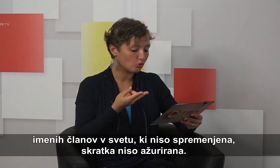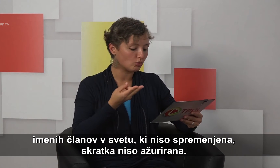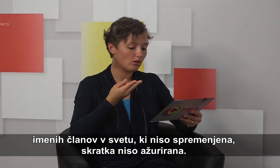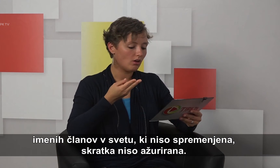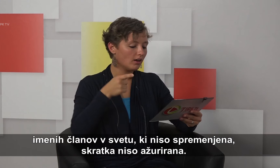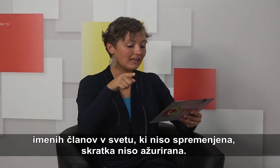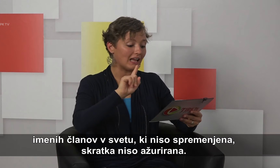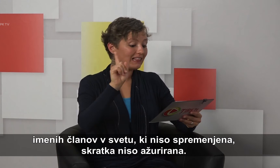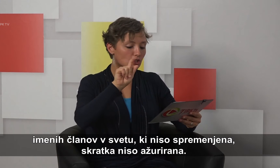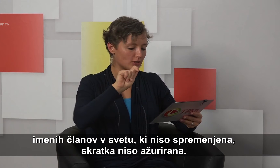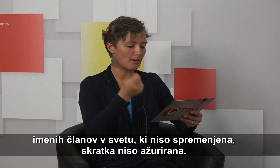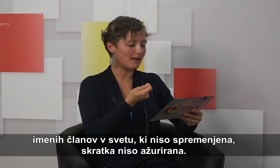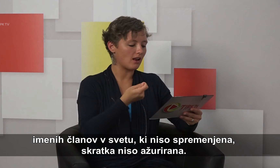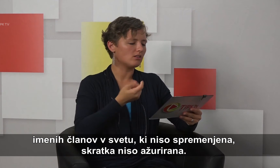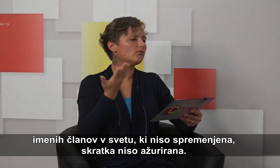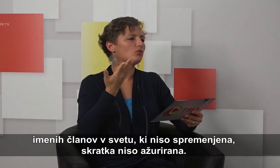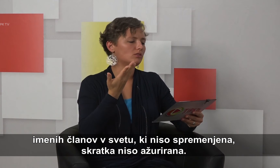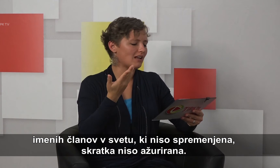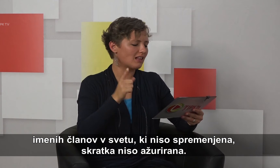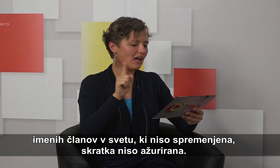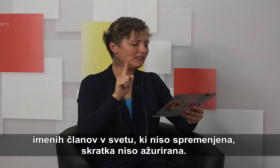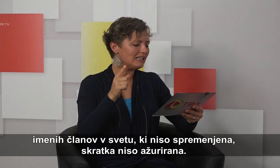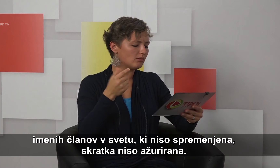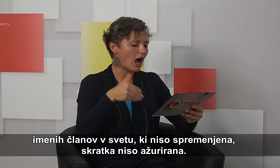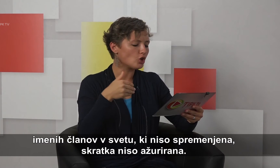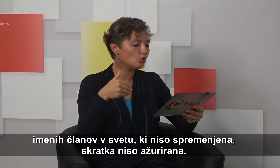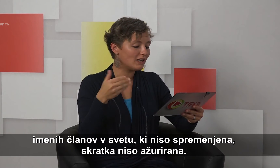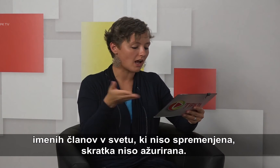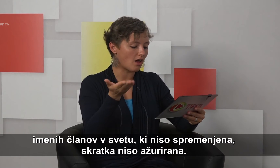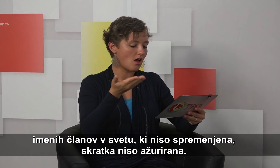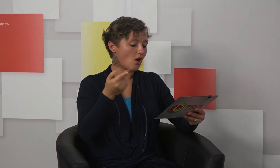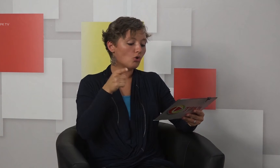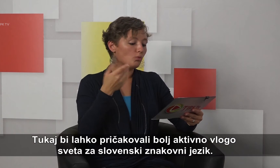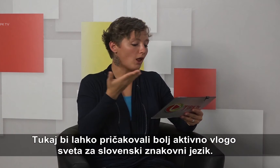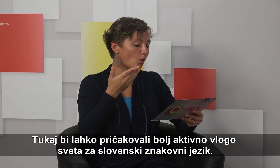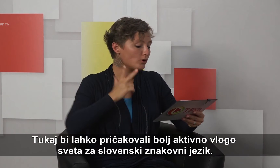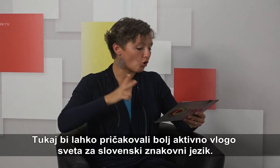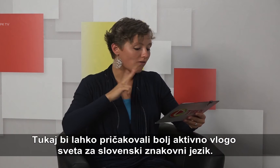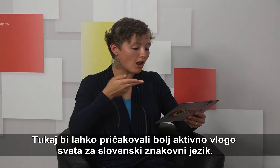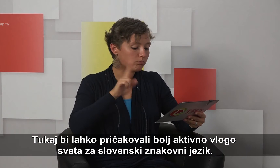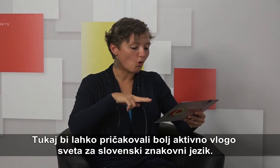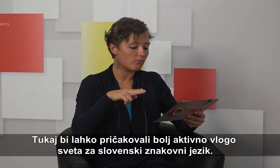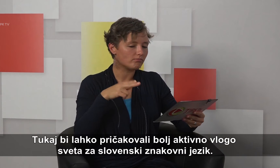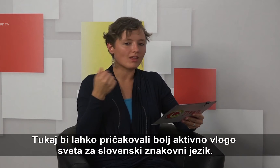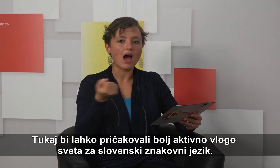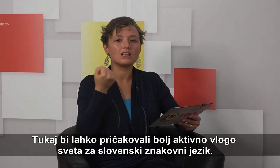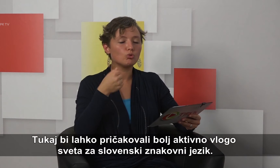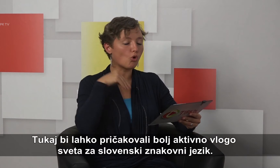svetu, ki niso spremenjeni, da ni ažurirano. To bi lahko pričakovali bolj aktivno